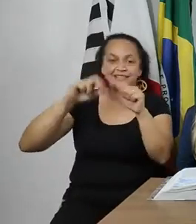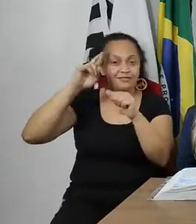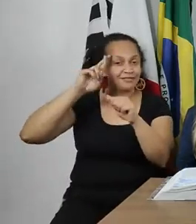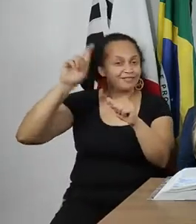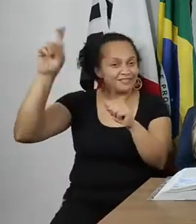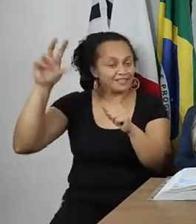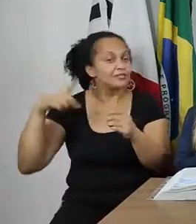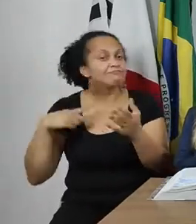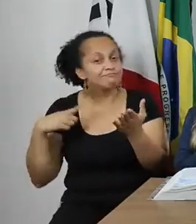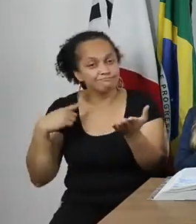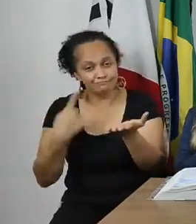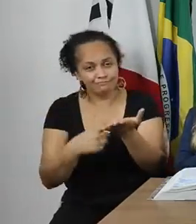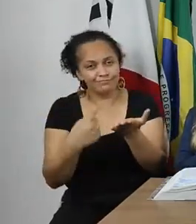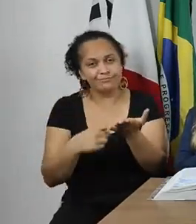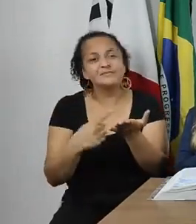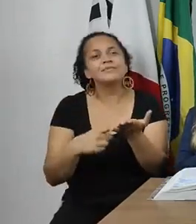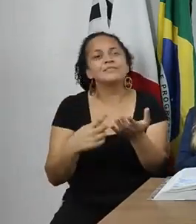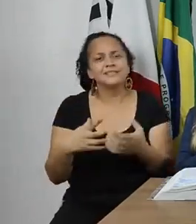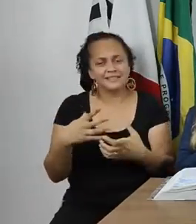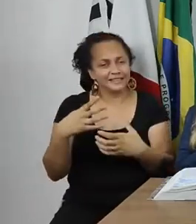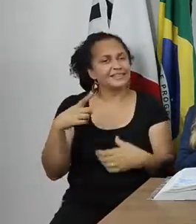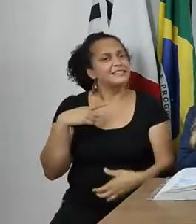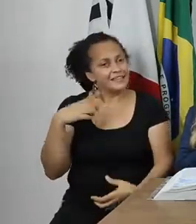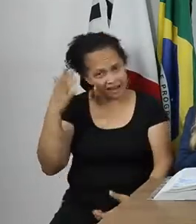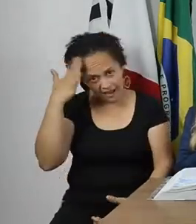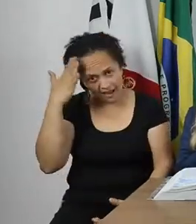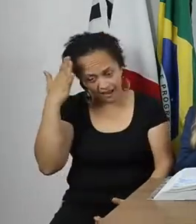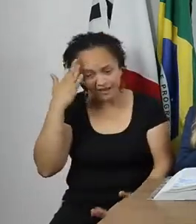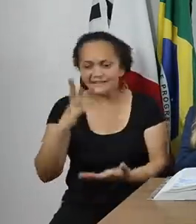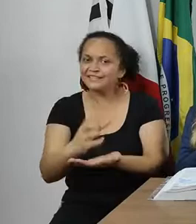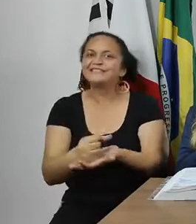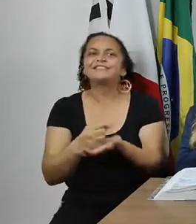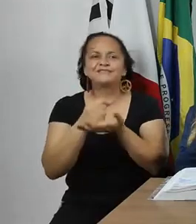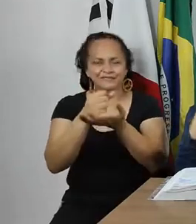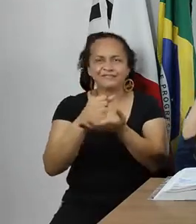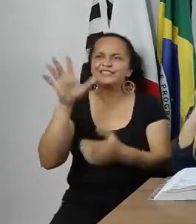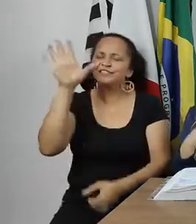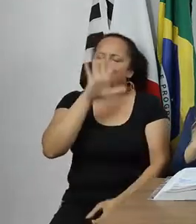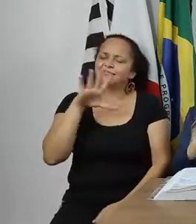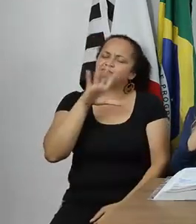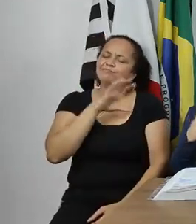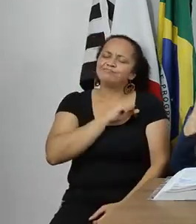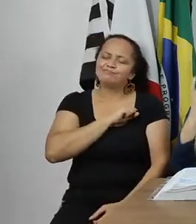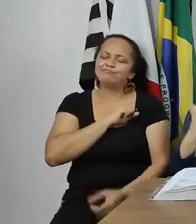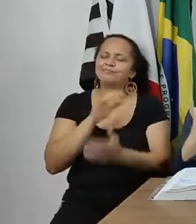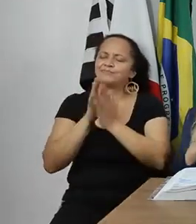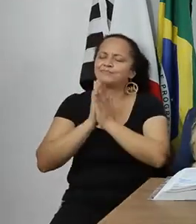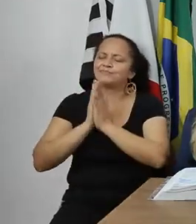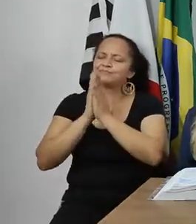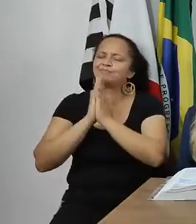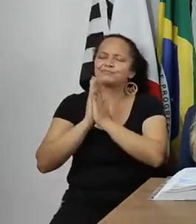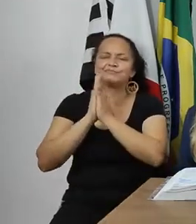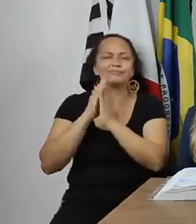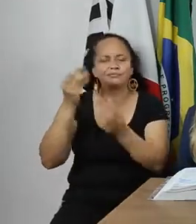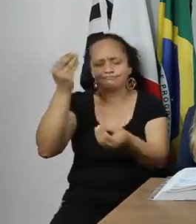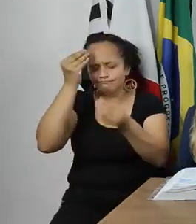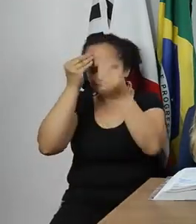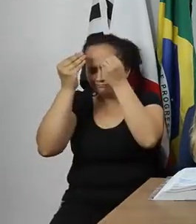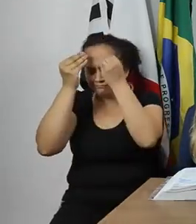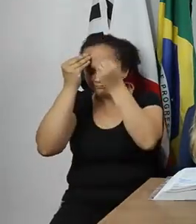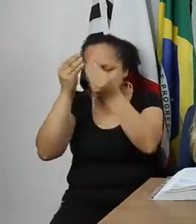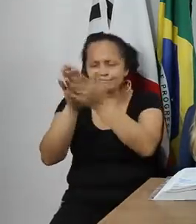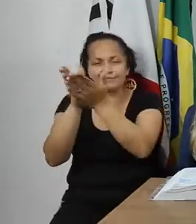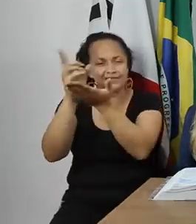tem aquela salvação genuína, que ama a Deus, que se entrega em oração e meditação, que tem uma